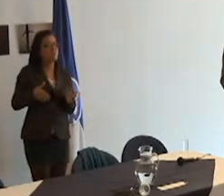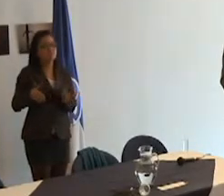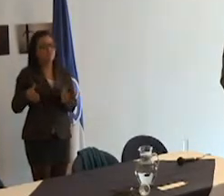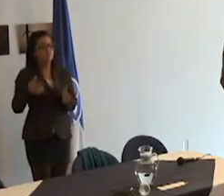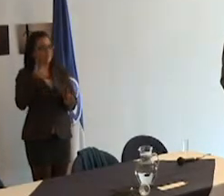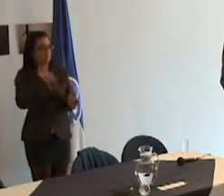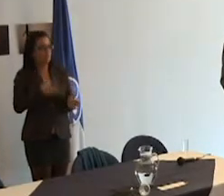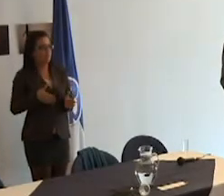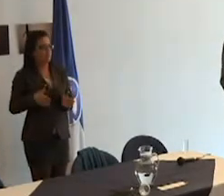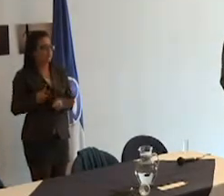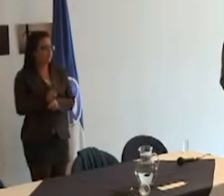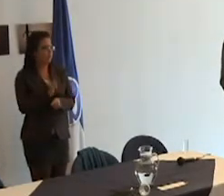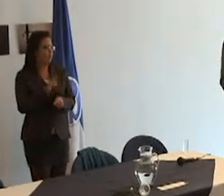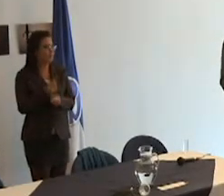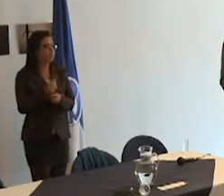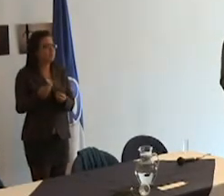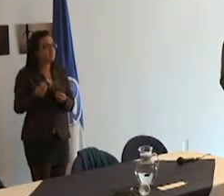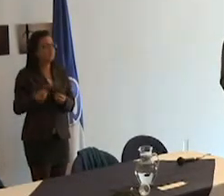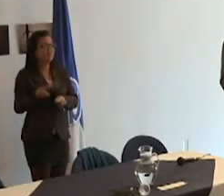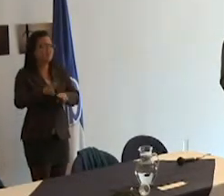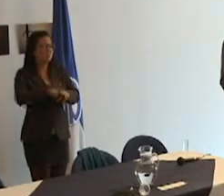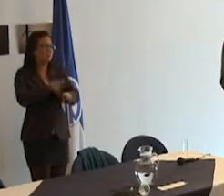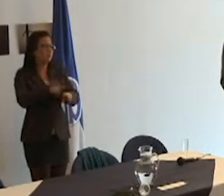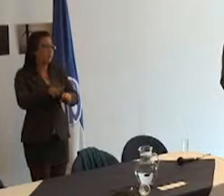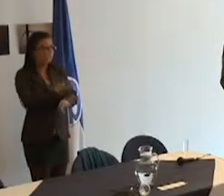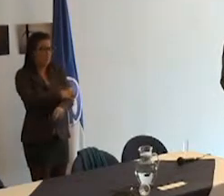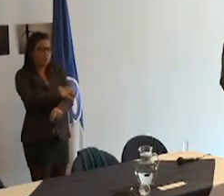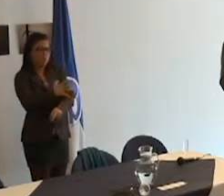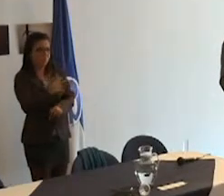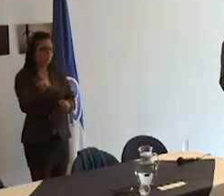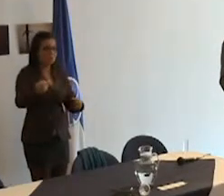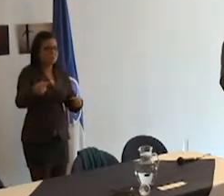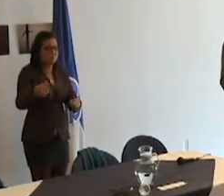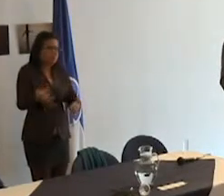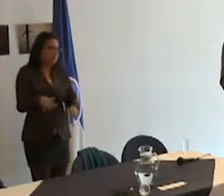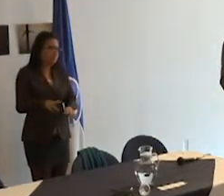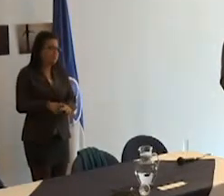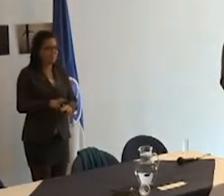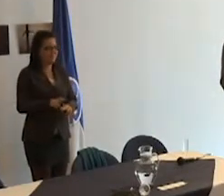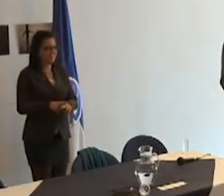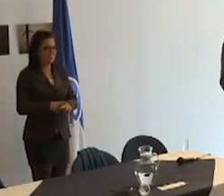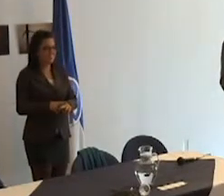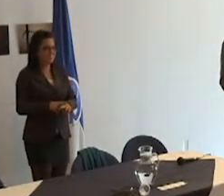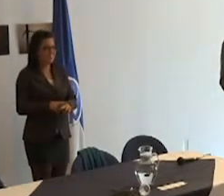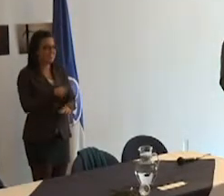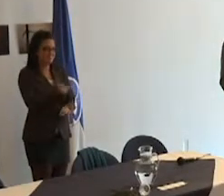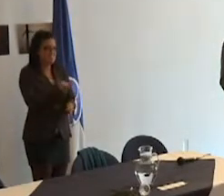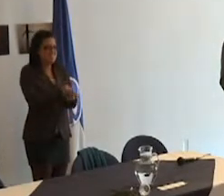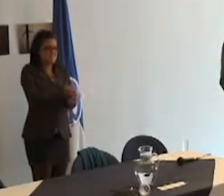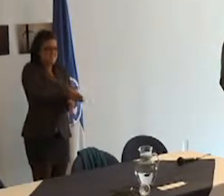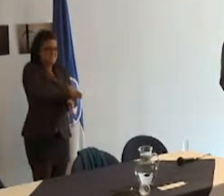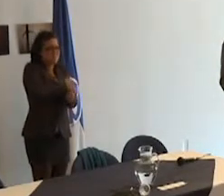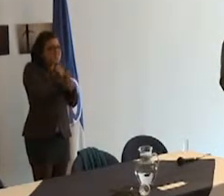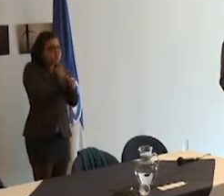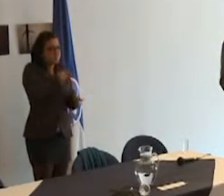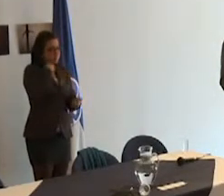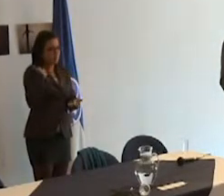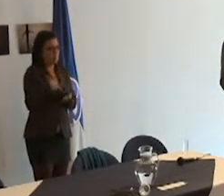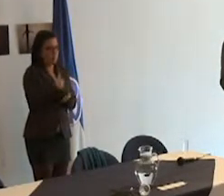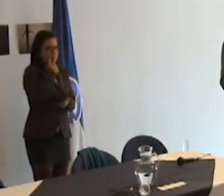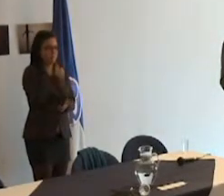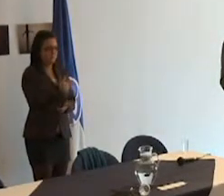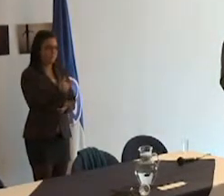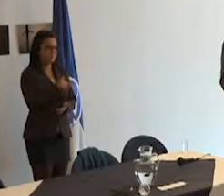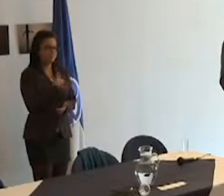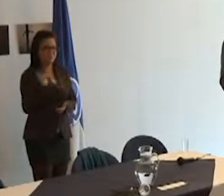se instala y se naturaliza el poder, como vendría a reafirmarlo el lingüista Theon van Dyck en